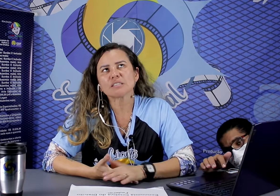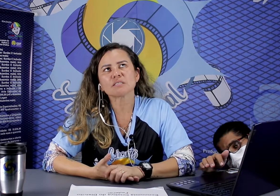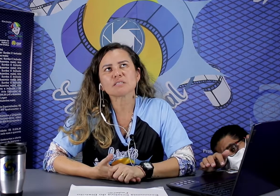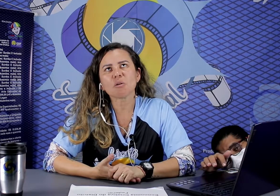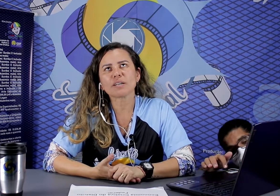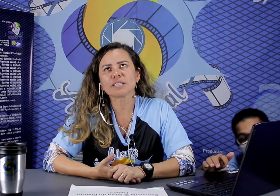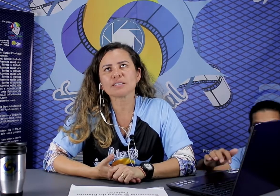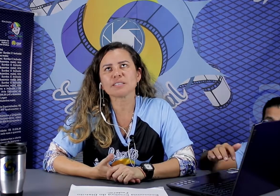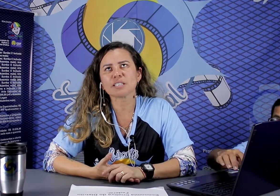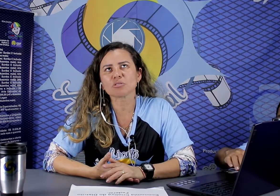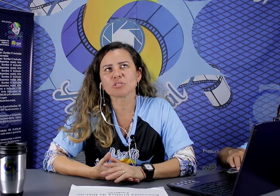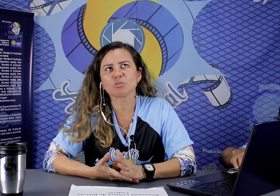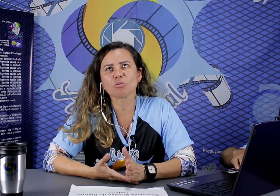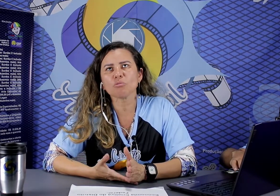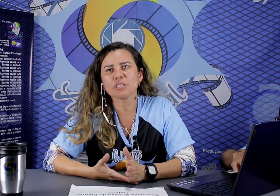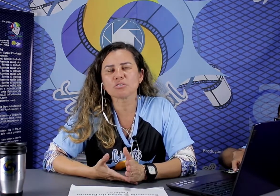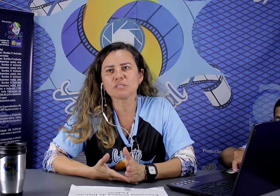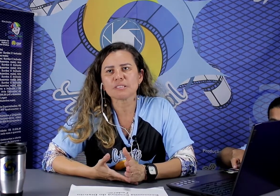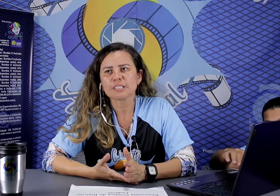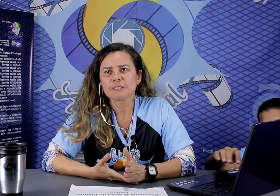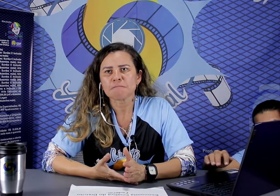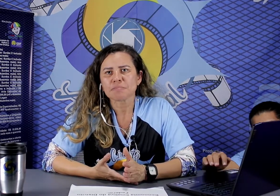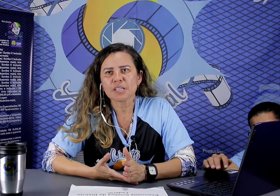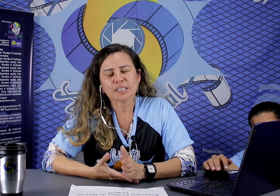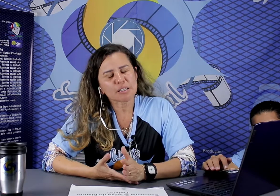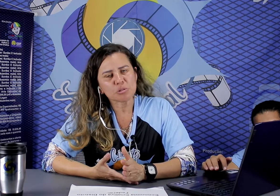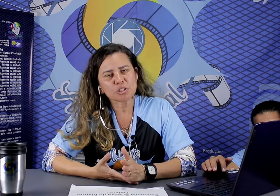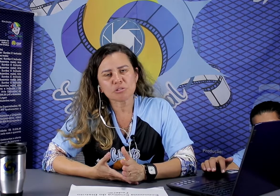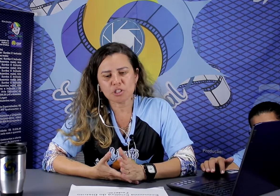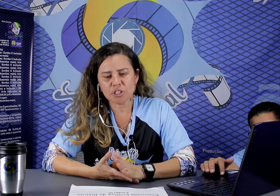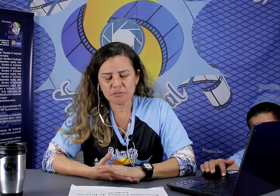Tem quase 15 anos que eu estou com isso e até hoje eu